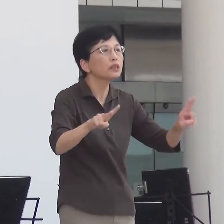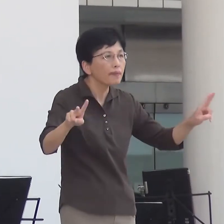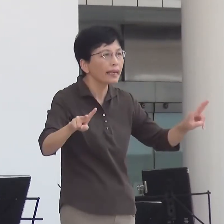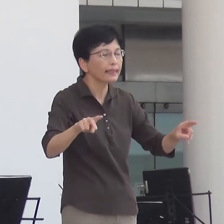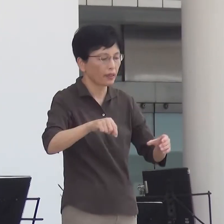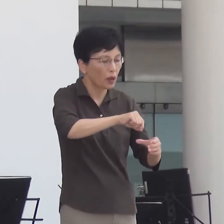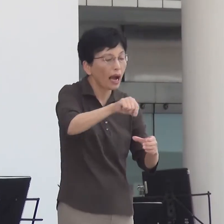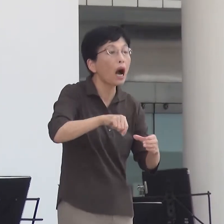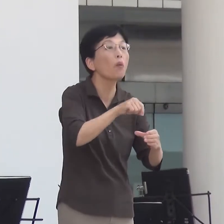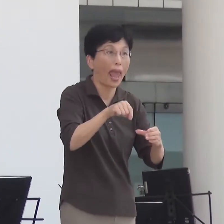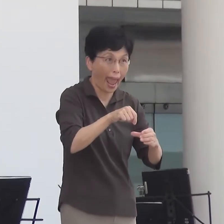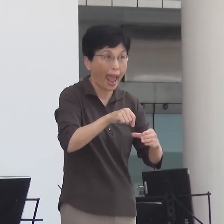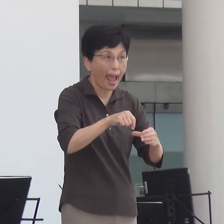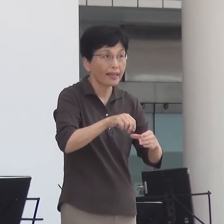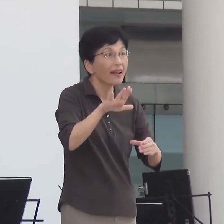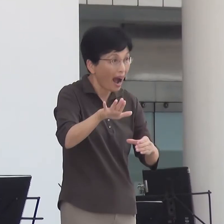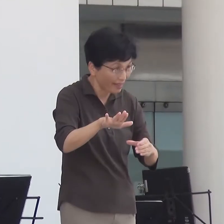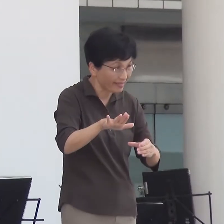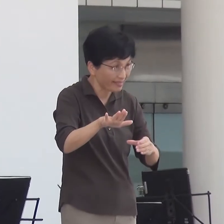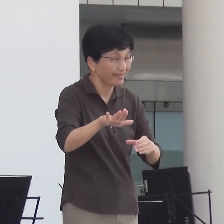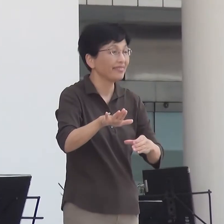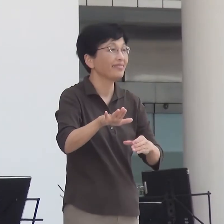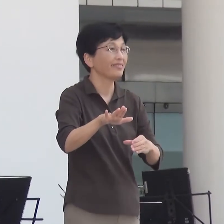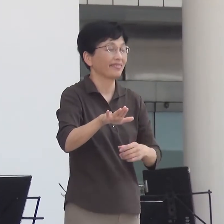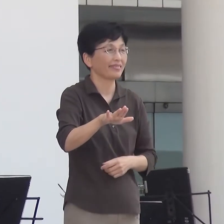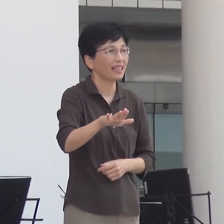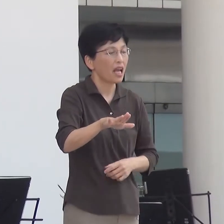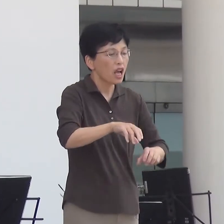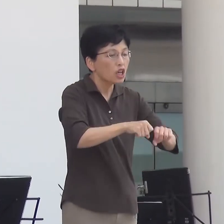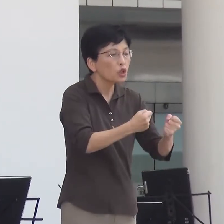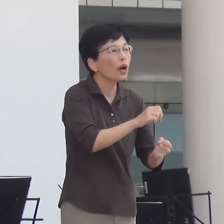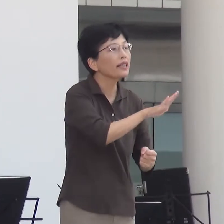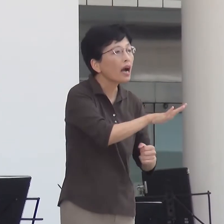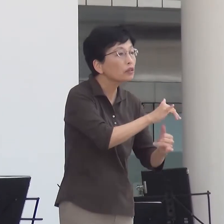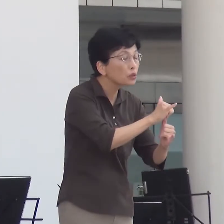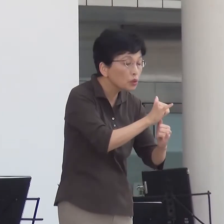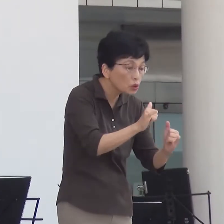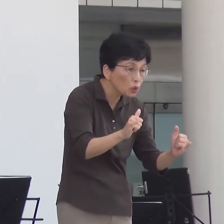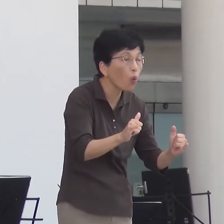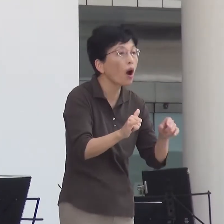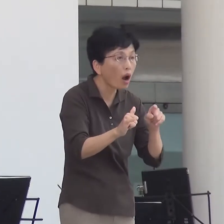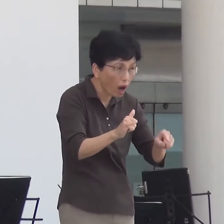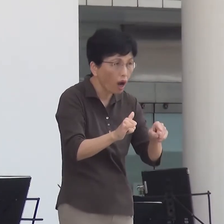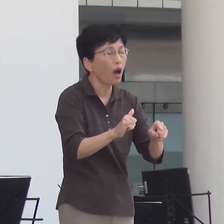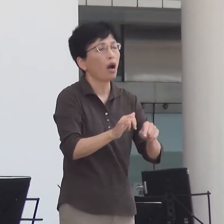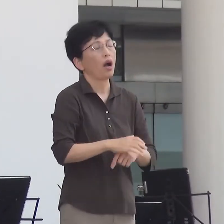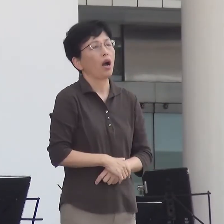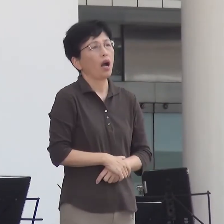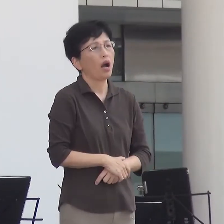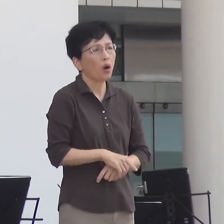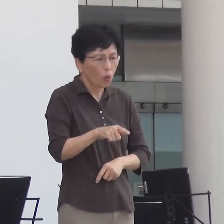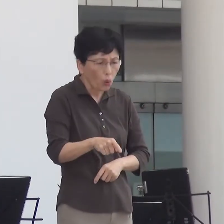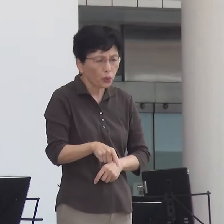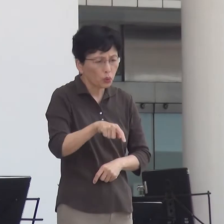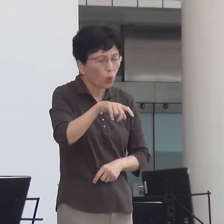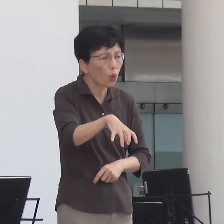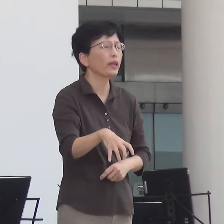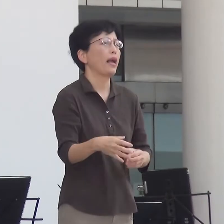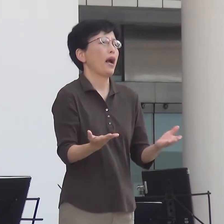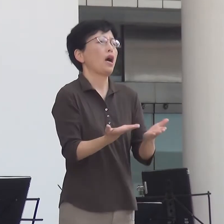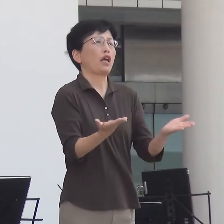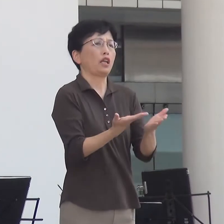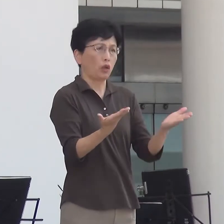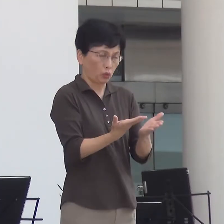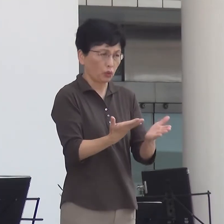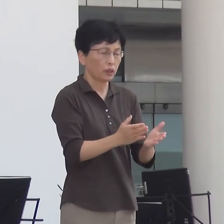ルカフェというものもオープンをしております。これは障害のある方が、こういった場所で働いてですね、そ